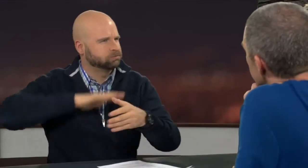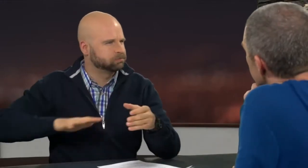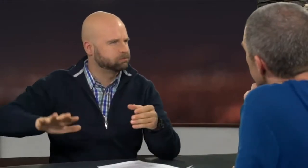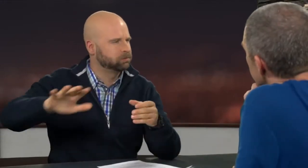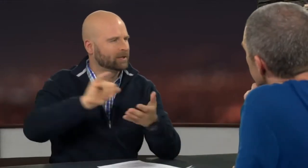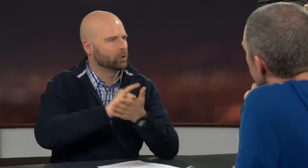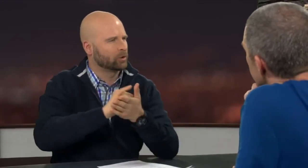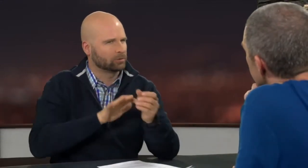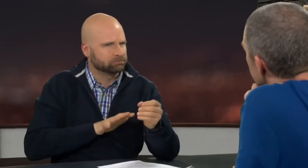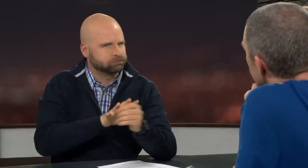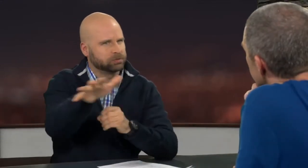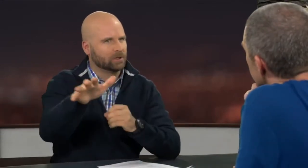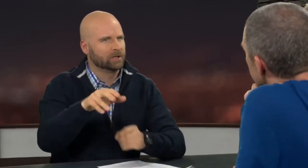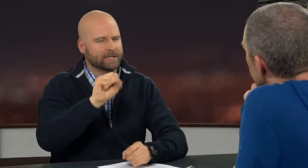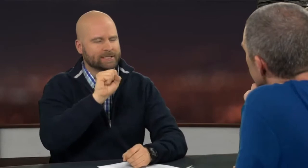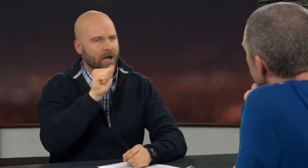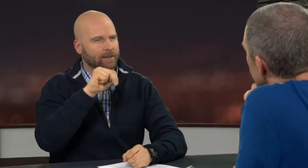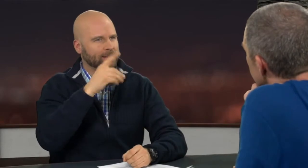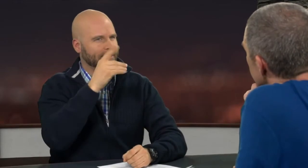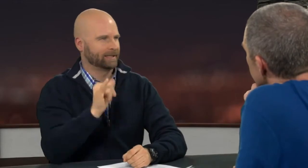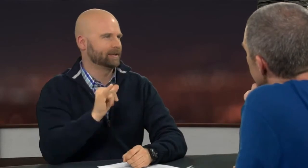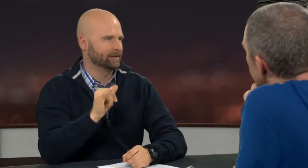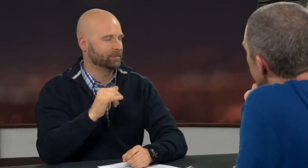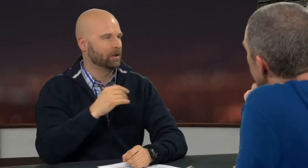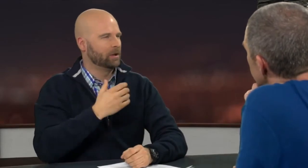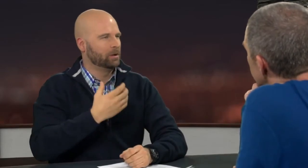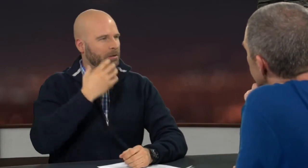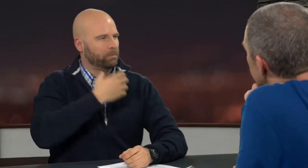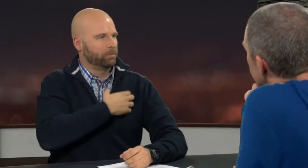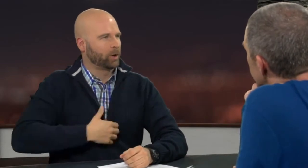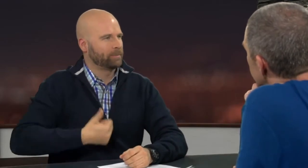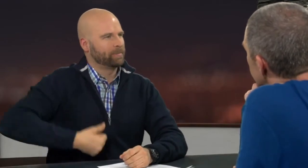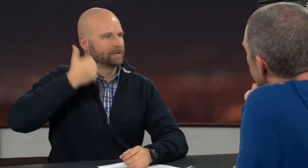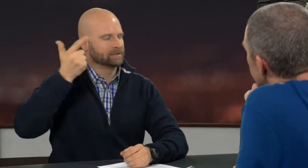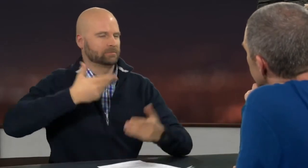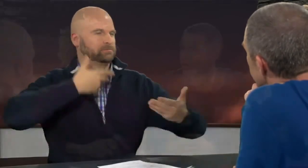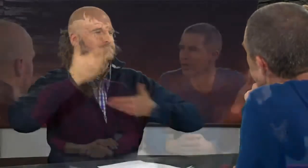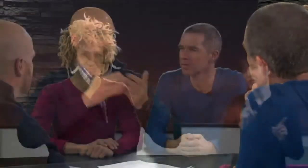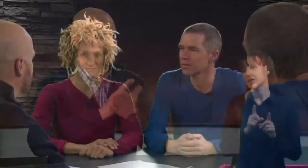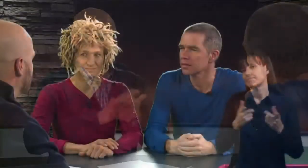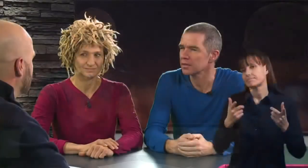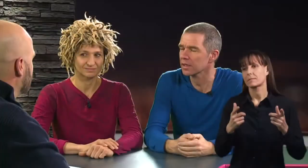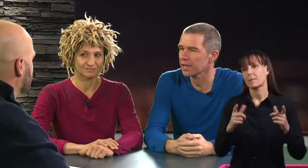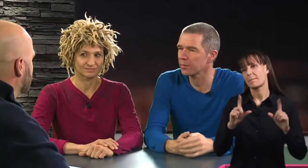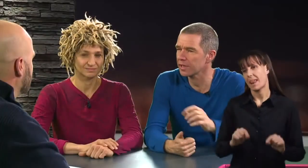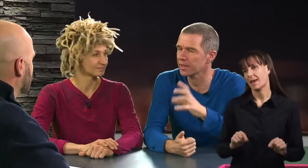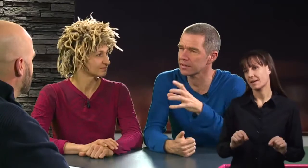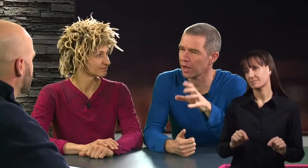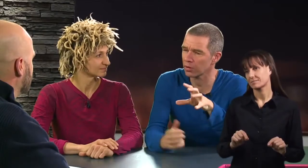vernommen, dass New York vom Hurrikan heimgesucht worden ist, Sandy. Da hat der Bürgermeister. Ich glaube, die hätten auch